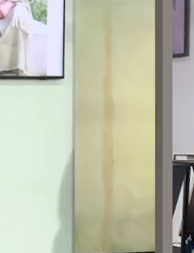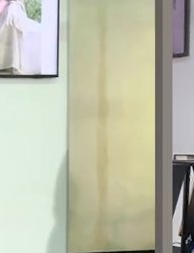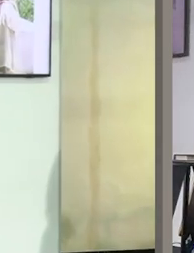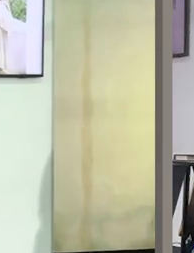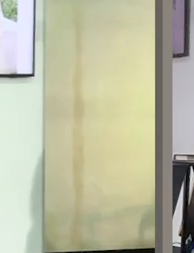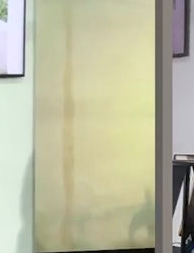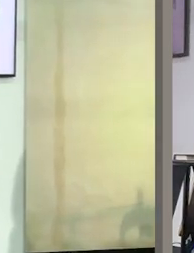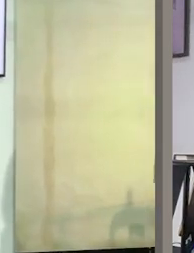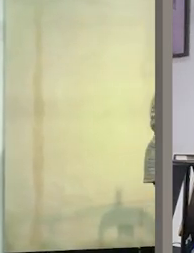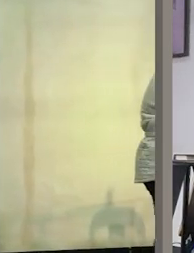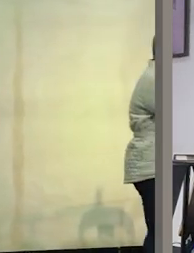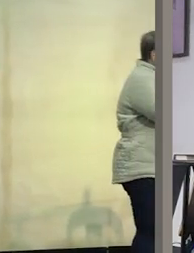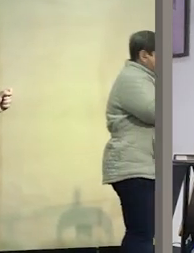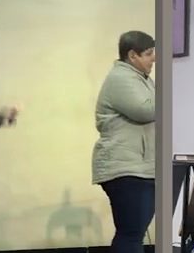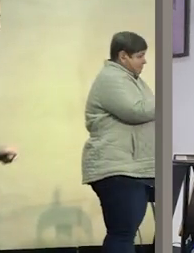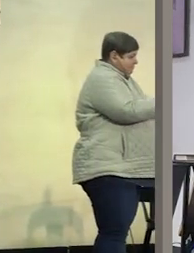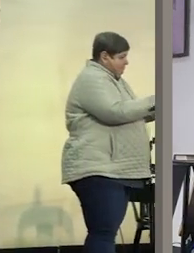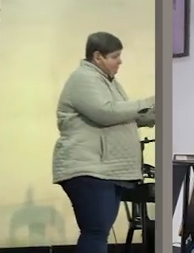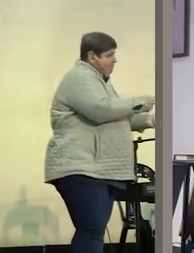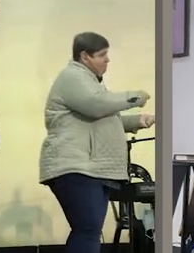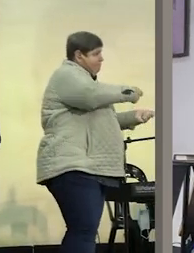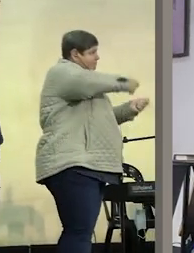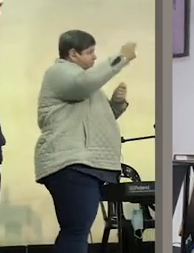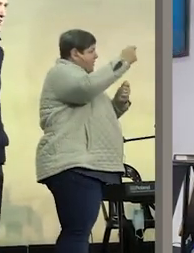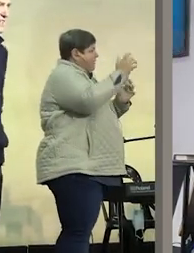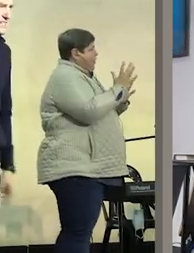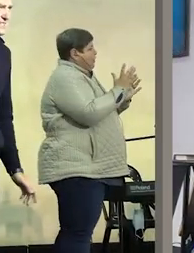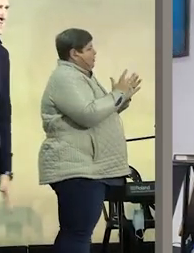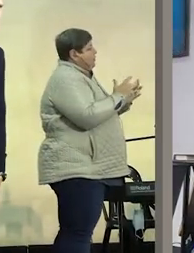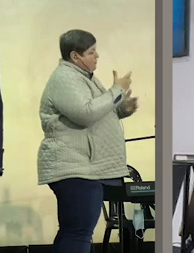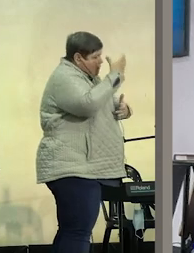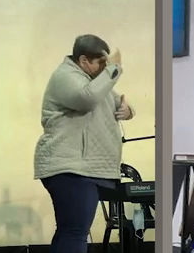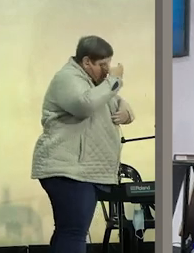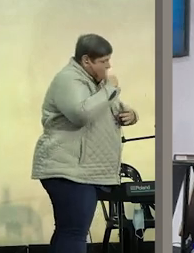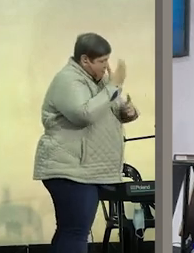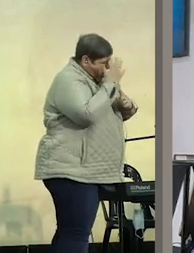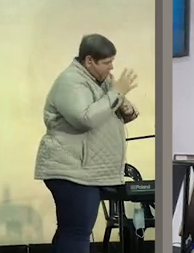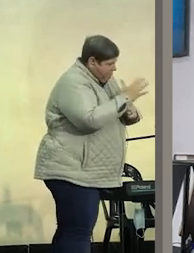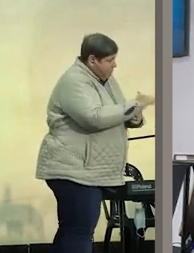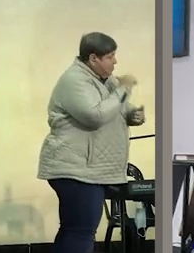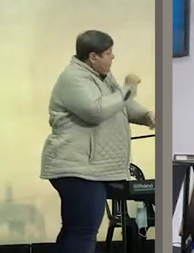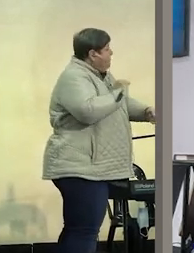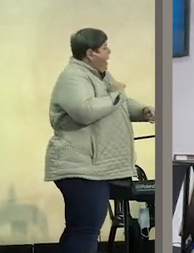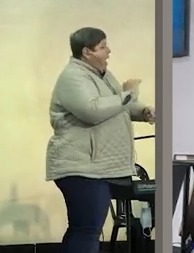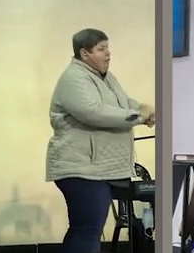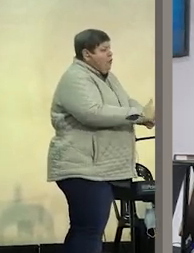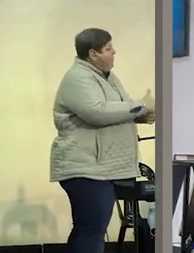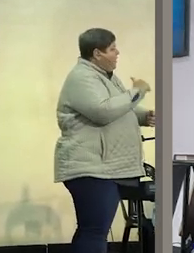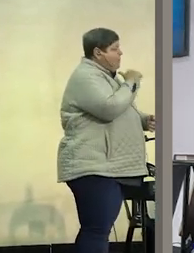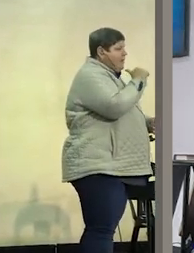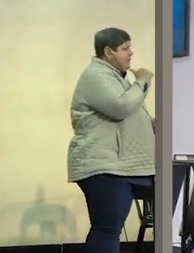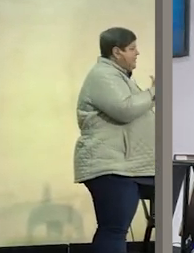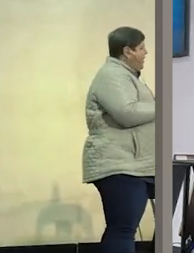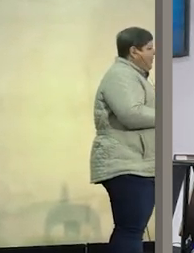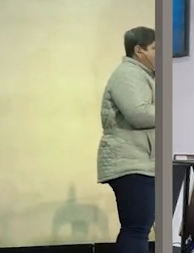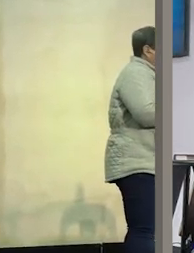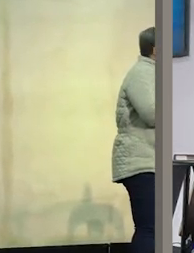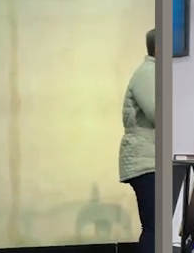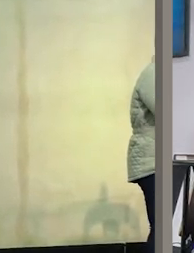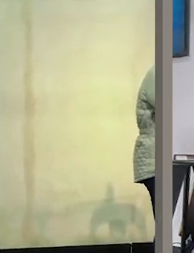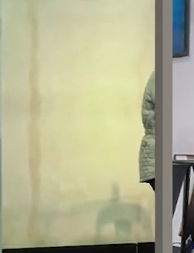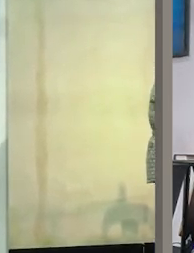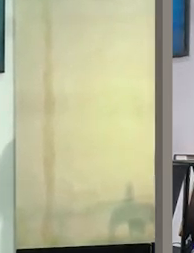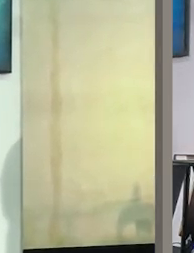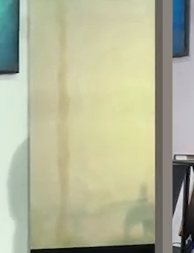moet hierdie kinders na Jesus toe bring. Dis ons werk om die kinders vir Jesus te wen. So, ons het nou gevra die vraag hang in die lug.